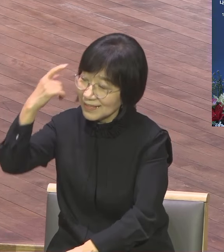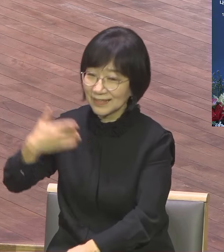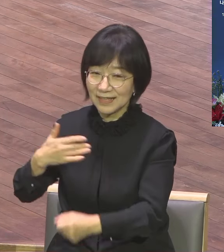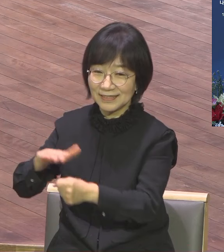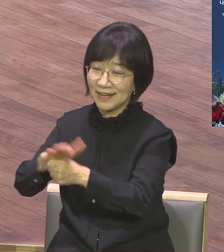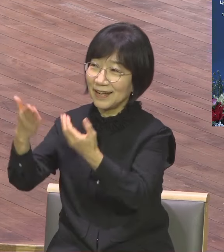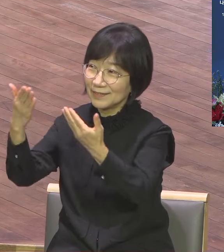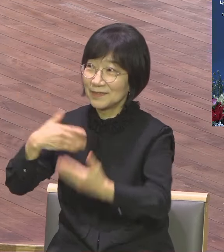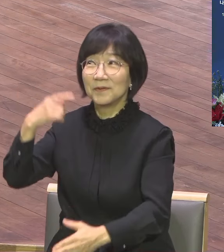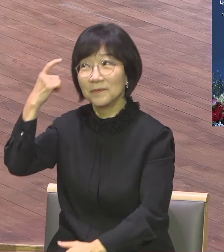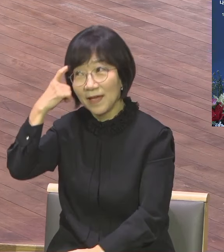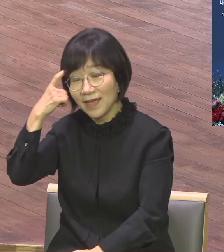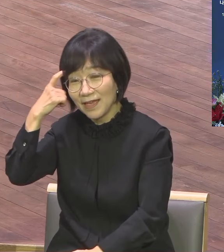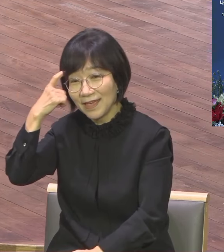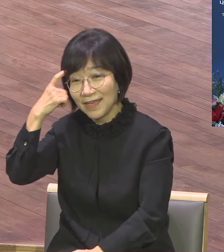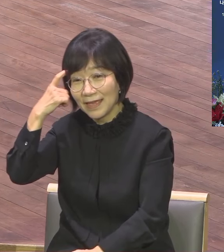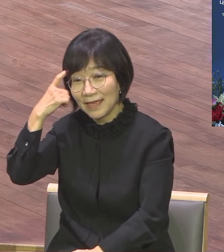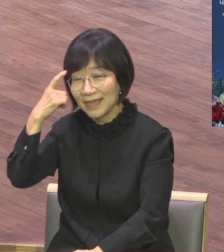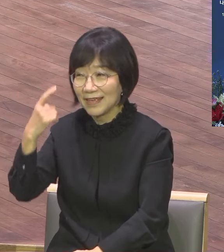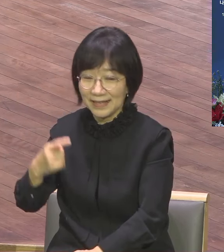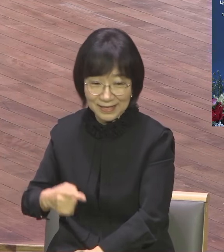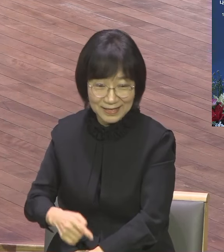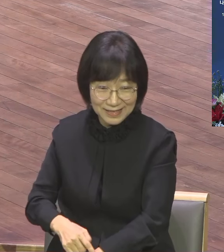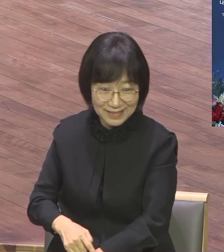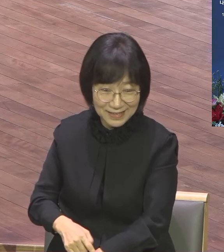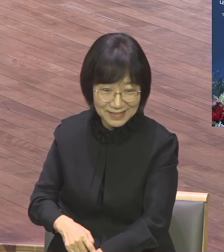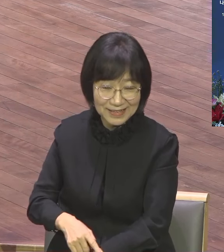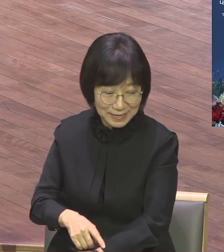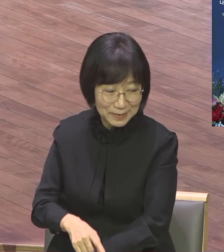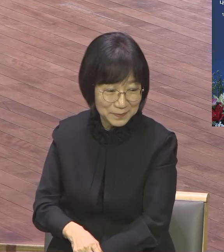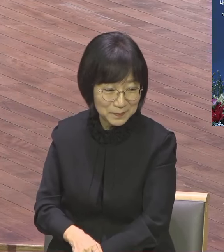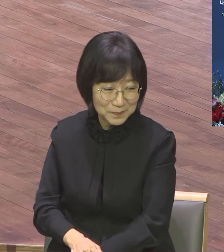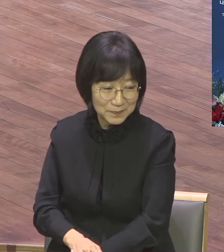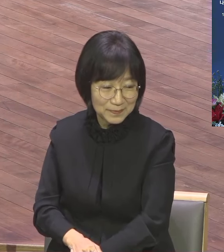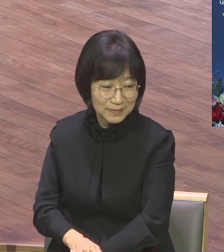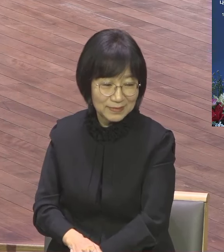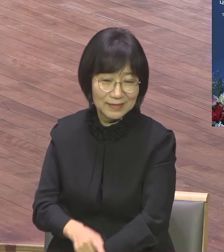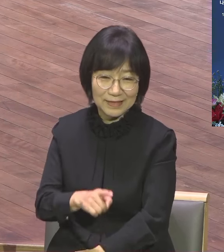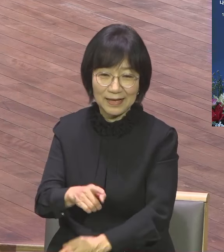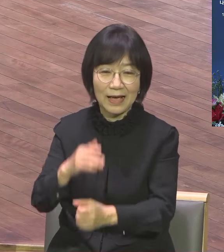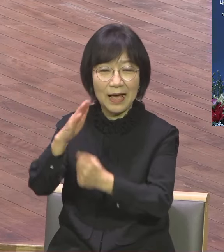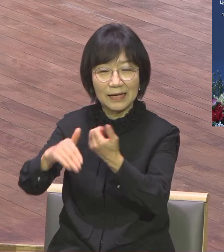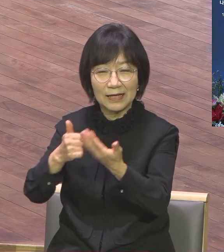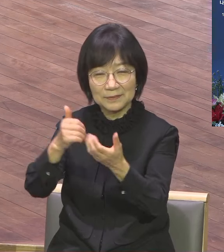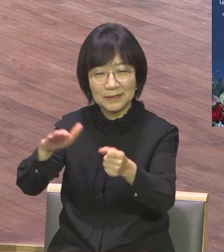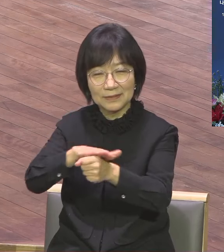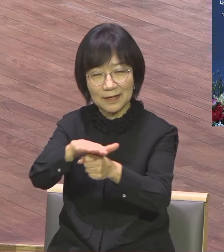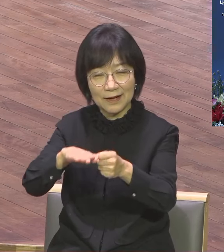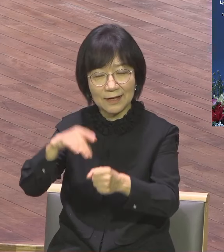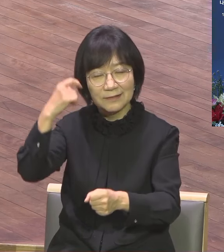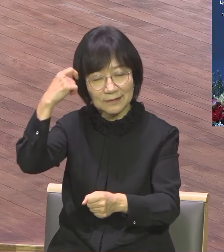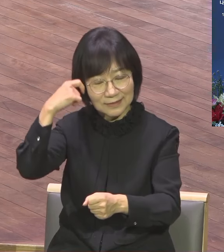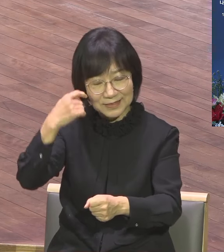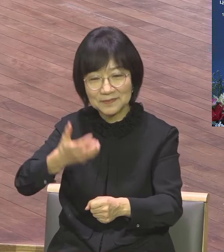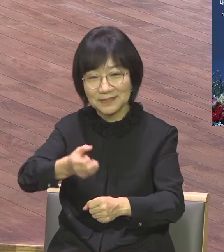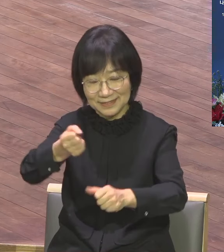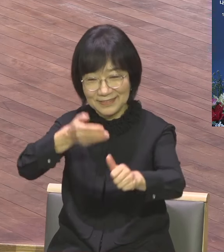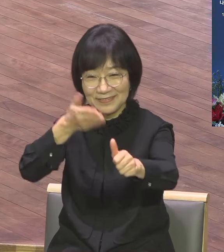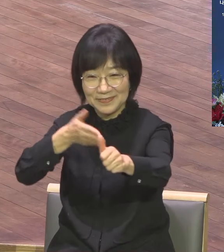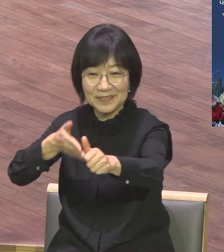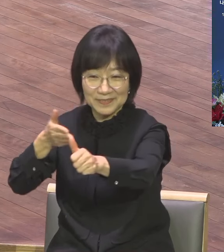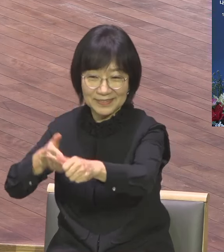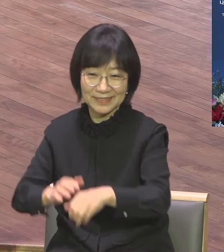사랑하시나? 다른 사람 질투하겠네 할 정도로 하나님의 사랑 느끼시 바랍니다. 이게